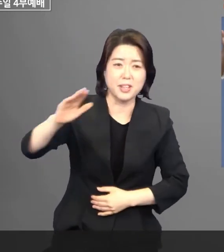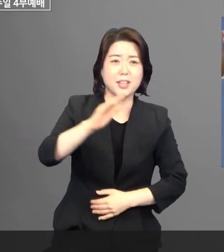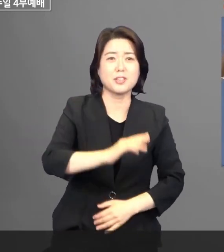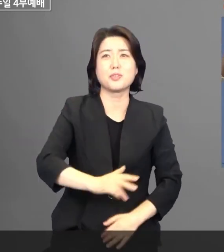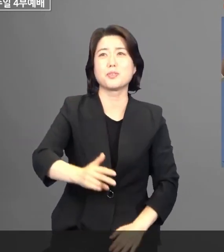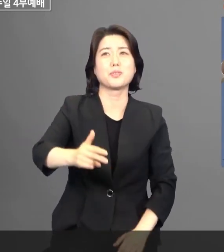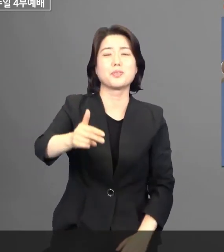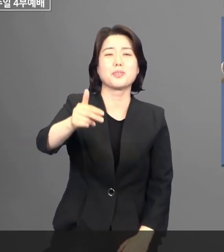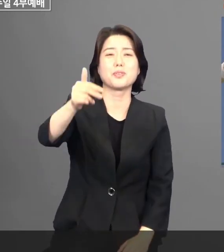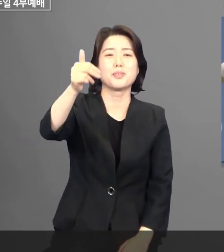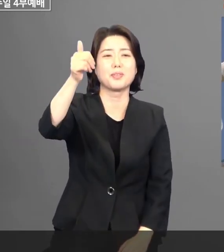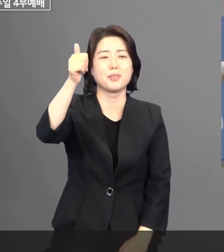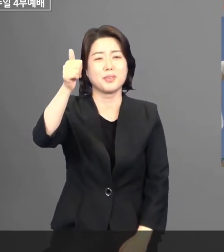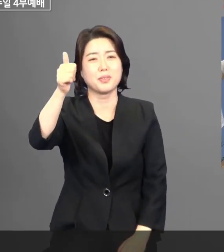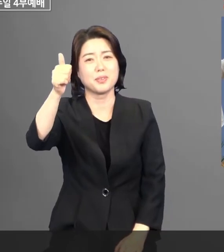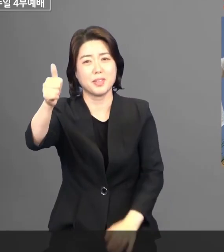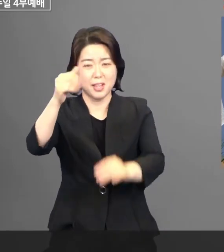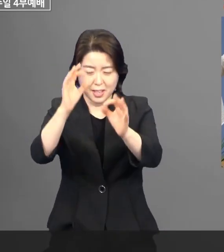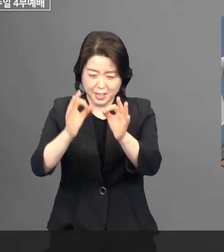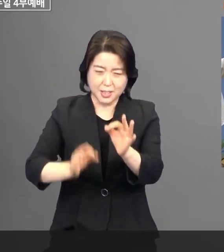만군의 주